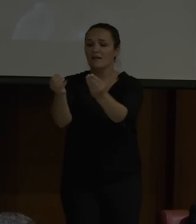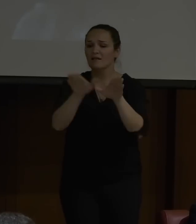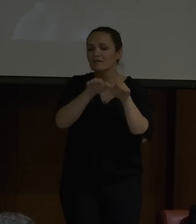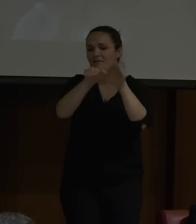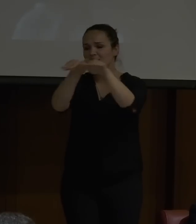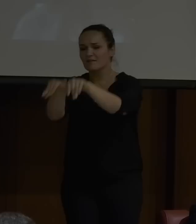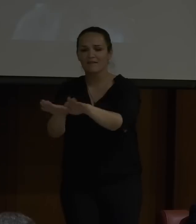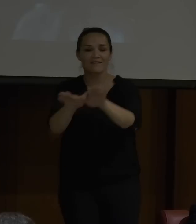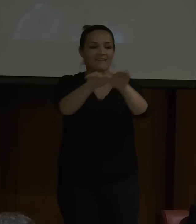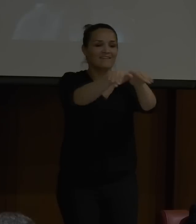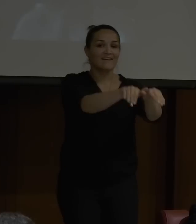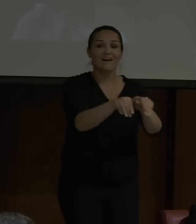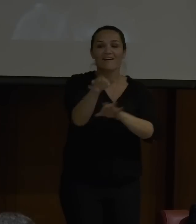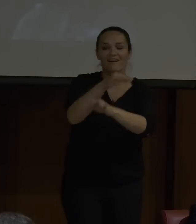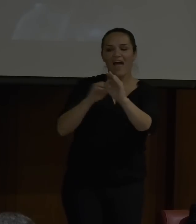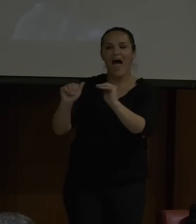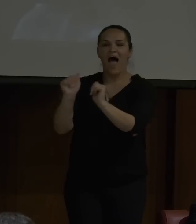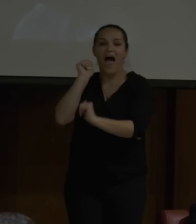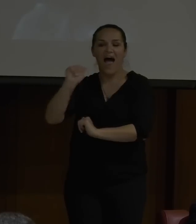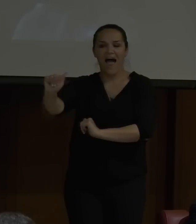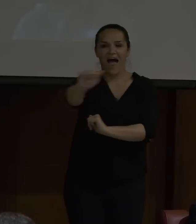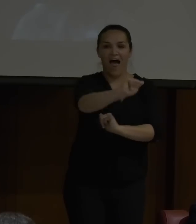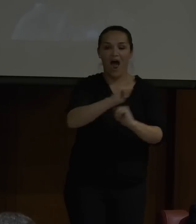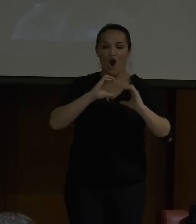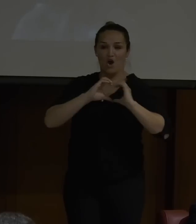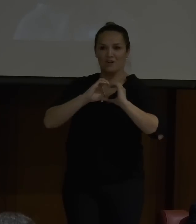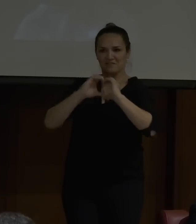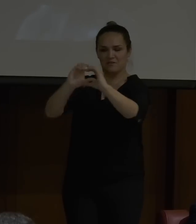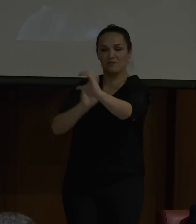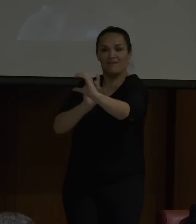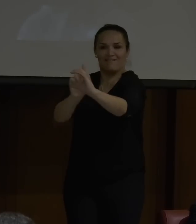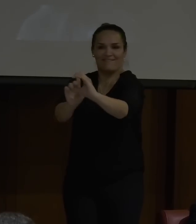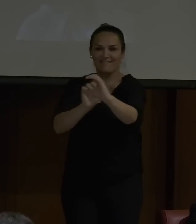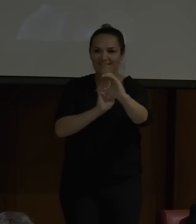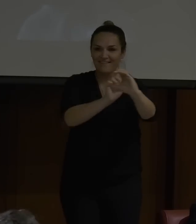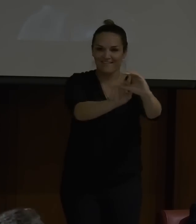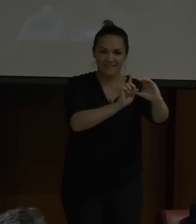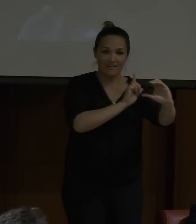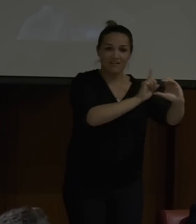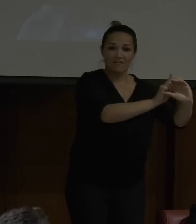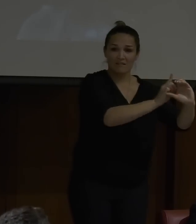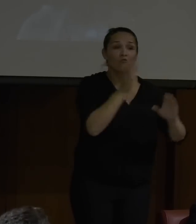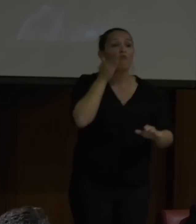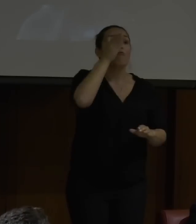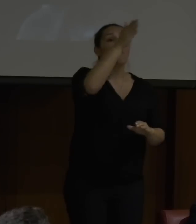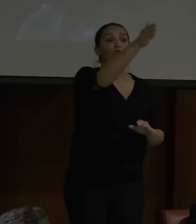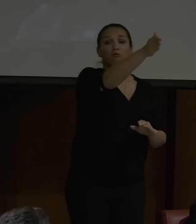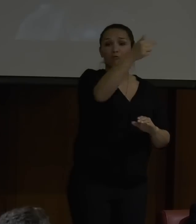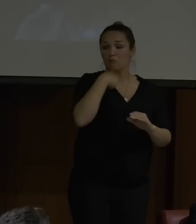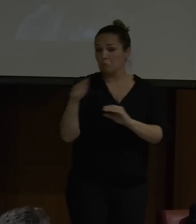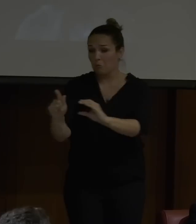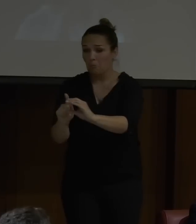el corazón de las damas. Pero más tarde al jardinero no le importa que yo quede en el jardín como